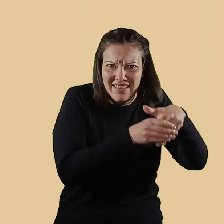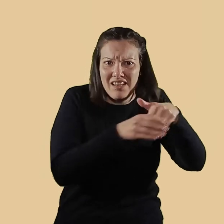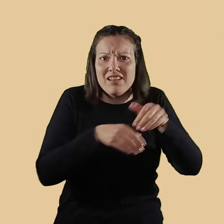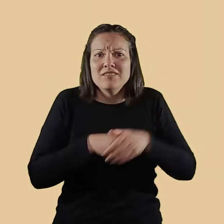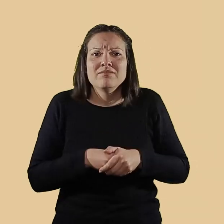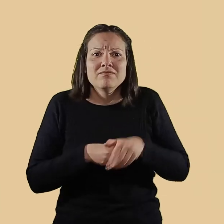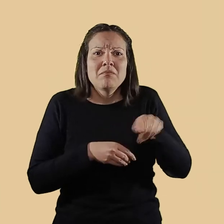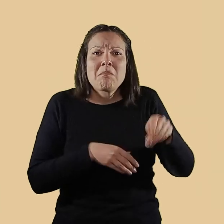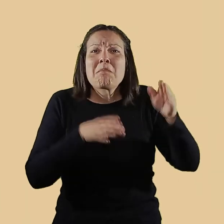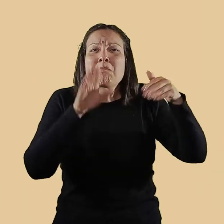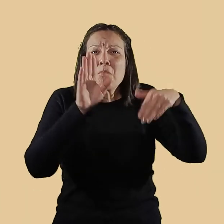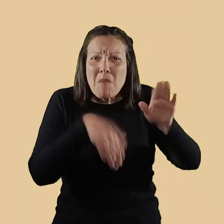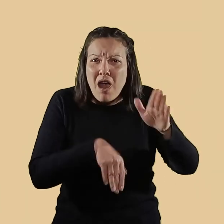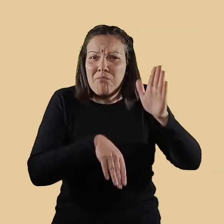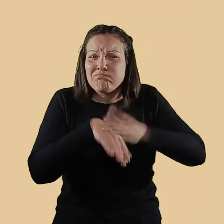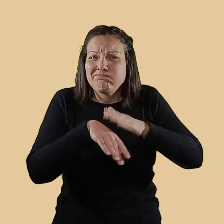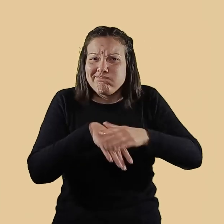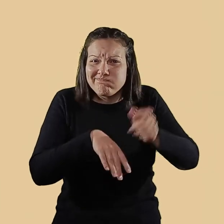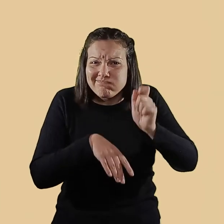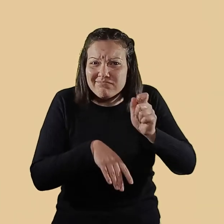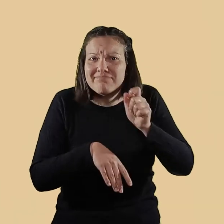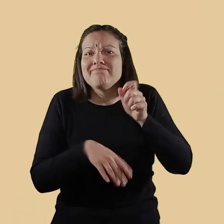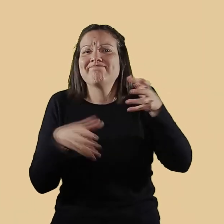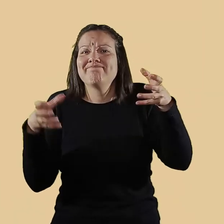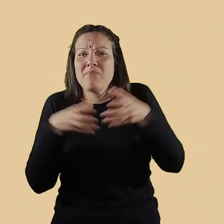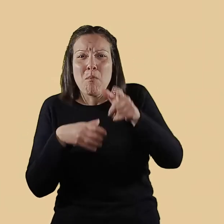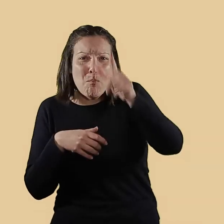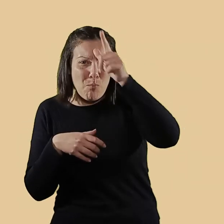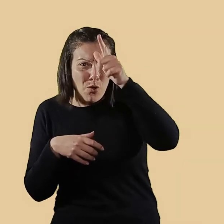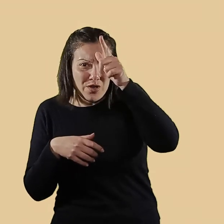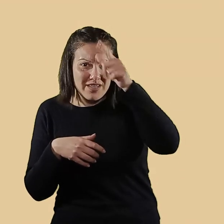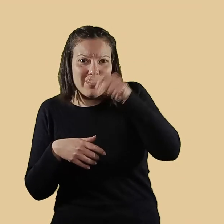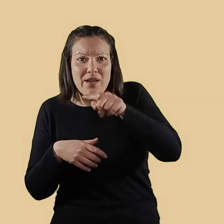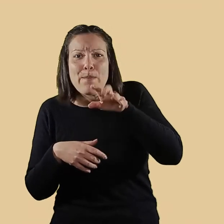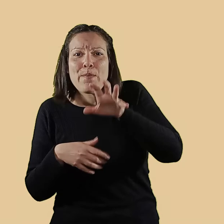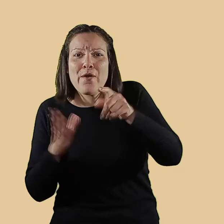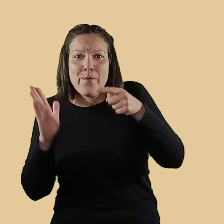principalmente a manos de la policía de la provincia de Buenos Aires.